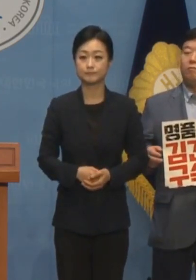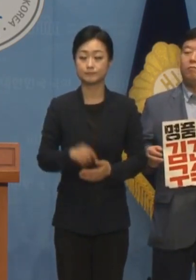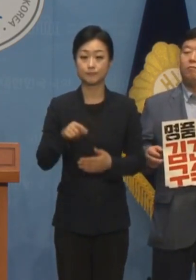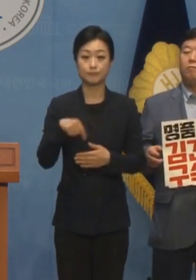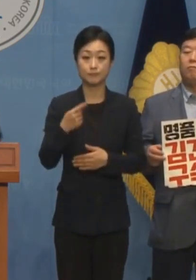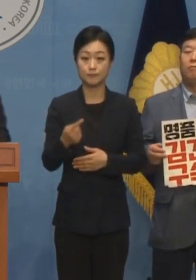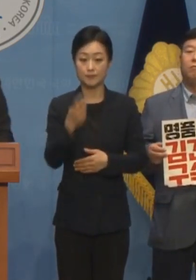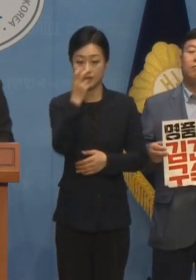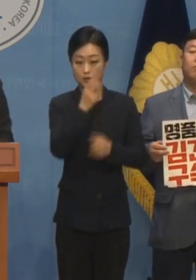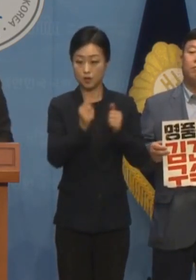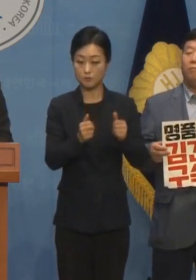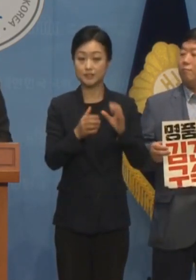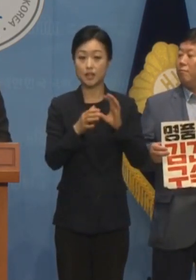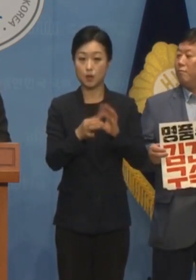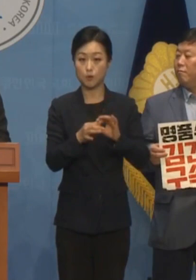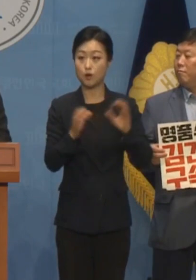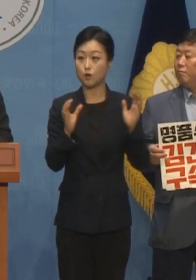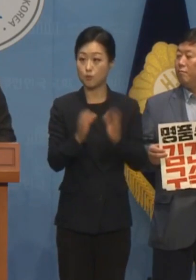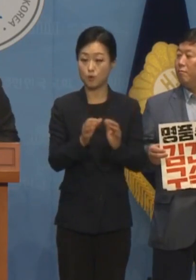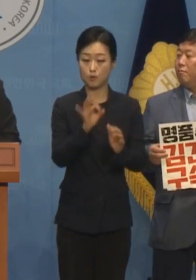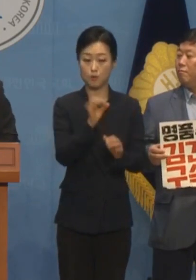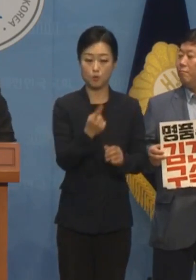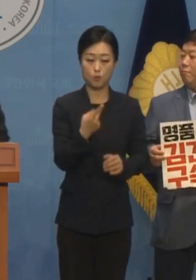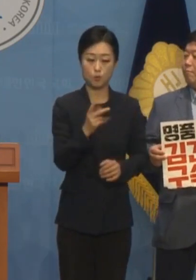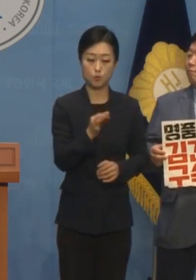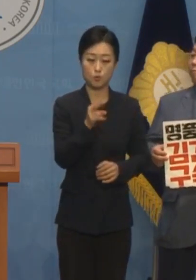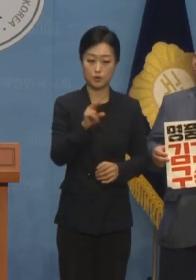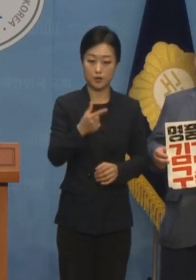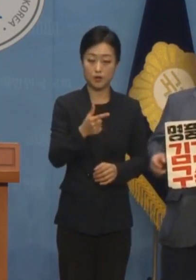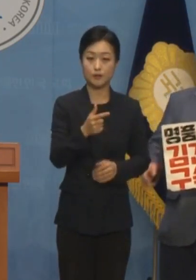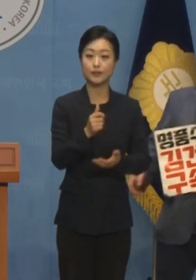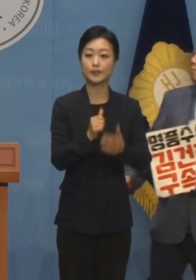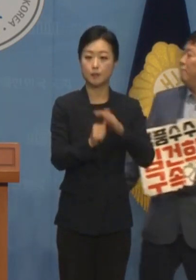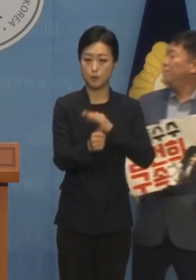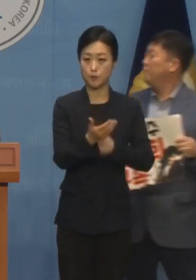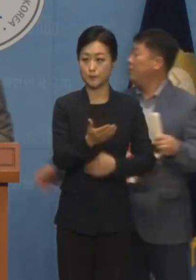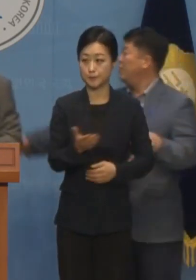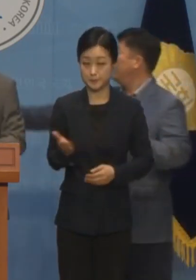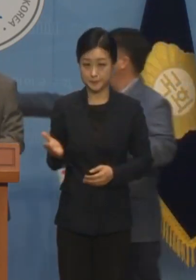다음은 검사검사 모임의 오동현 대표님 말씀 듣겠습니다.